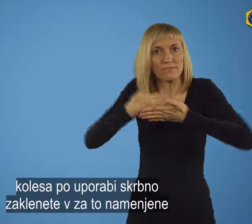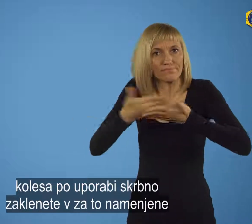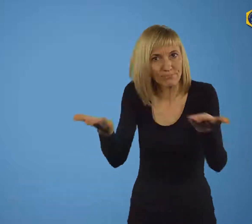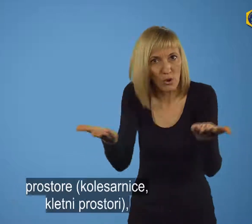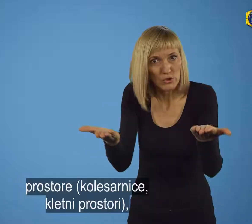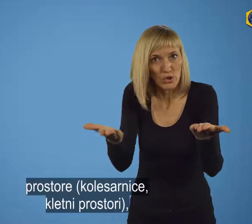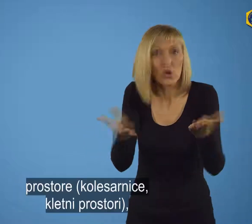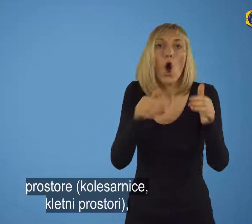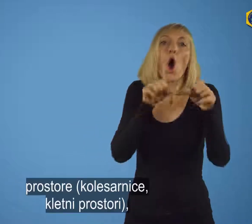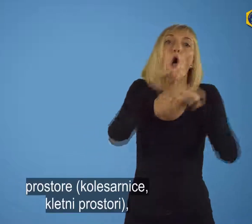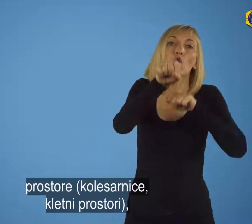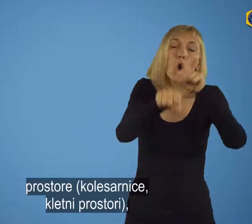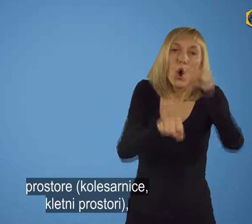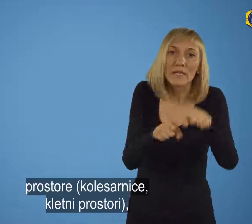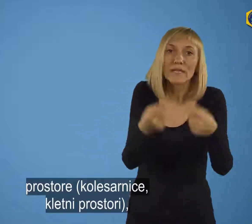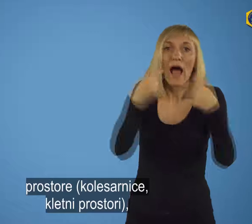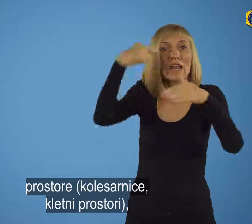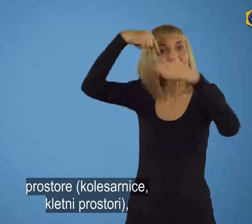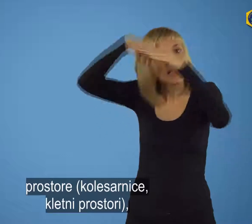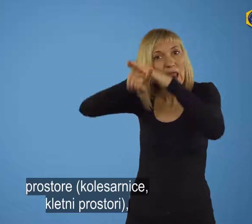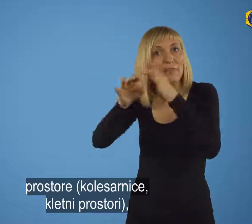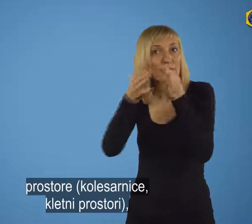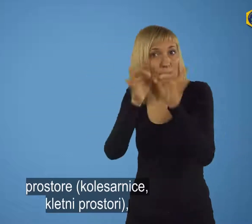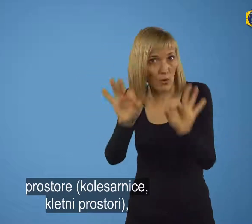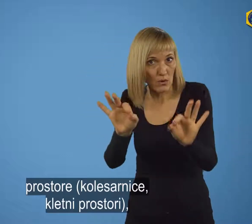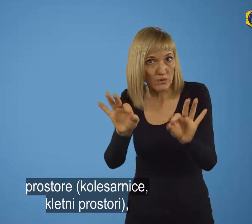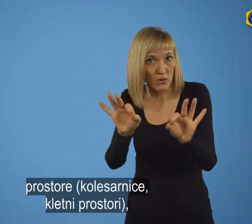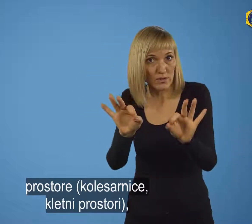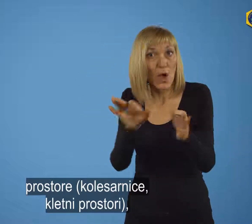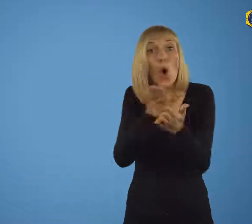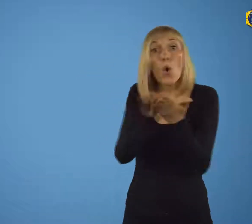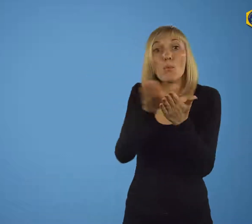prostori. Uporabite dodatne ključavnice za kolesa.